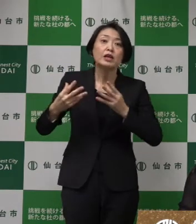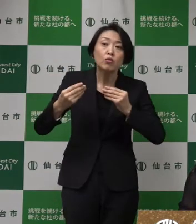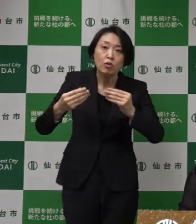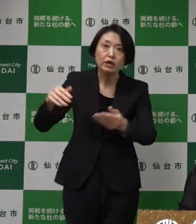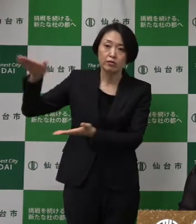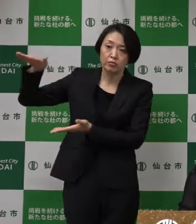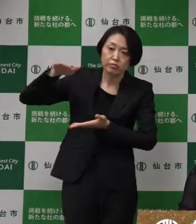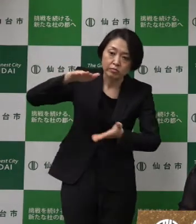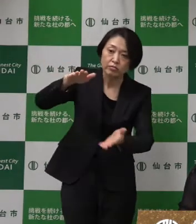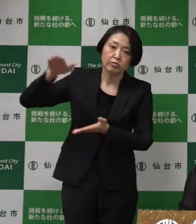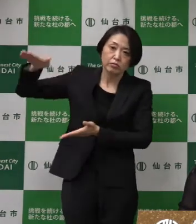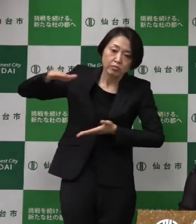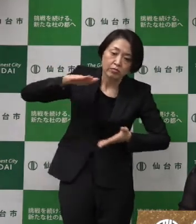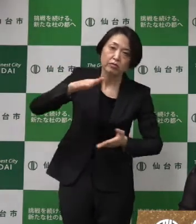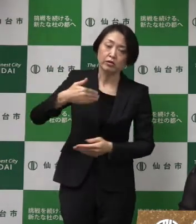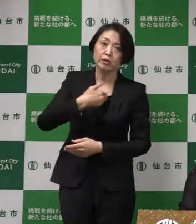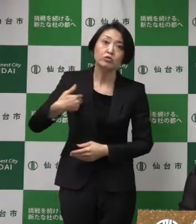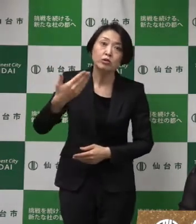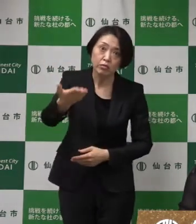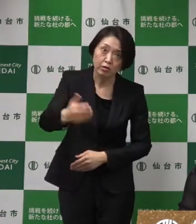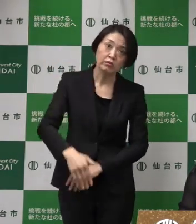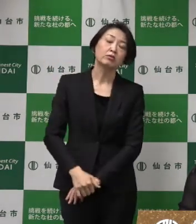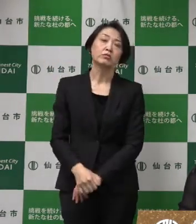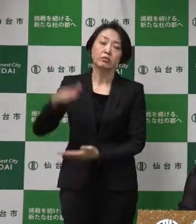か。 つけている。はい。